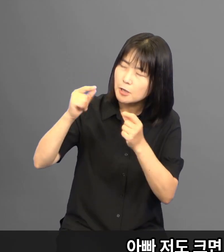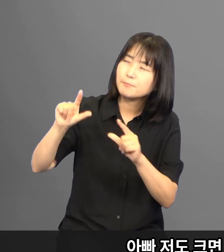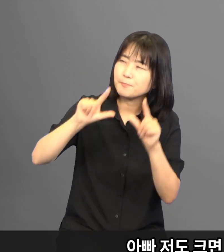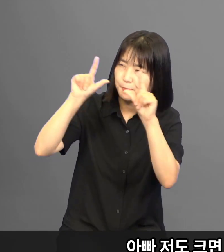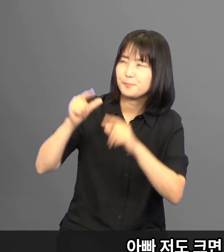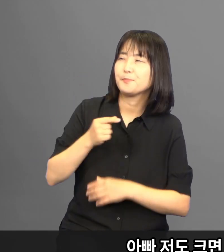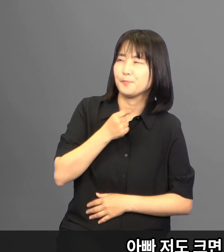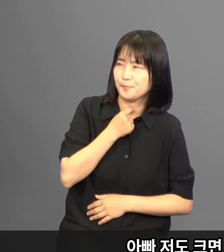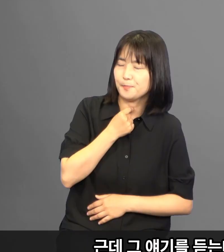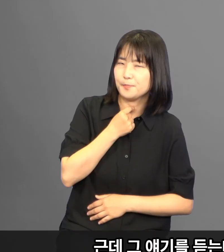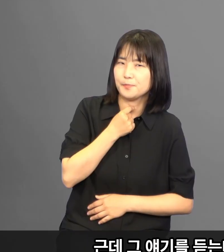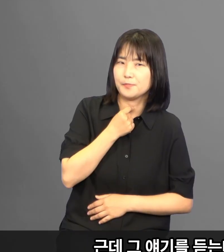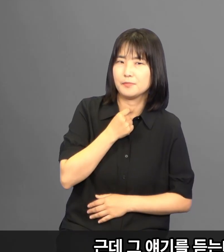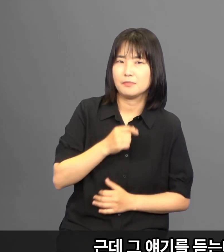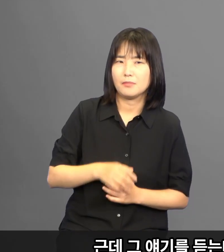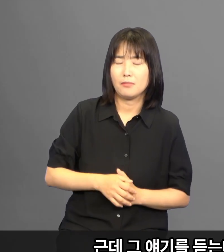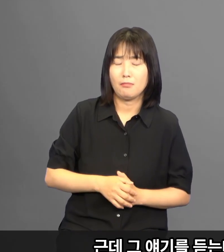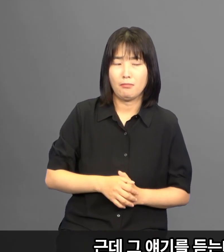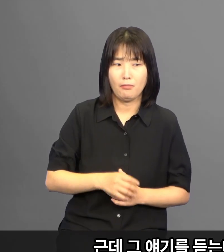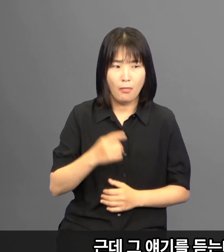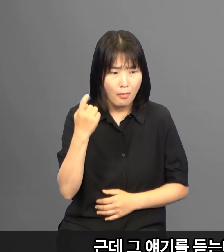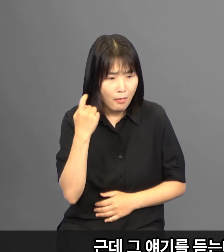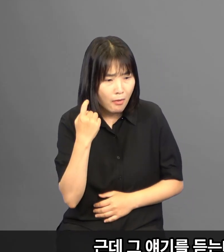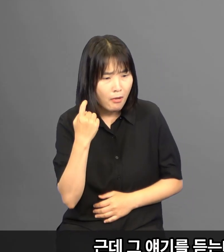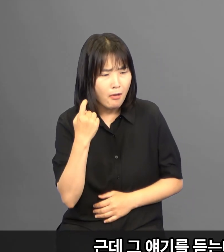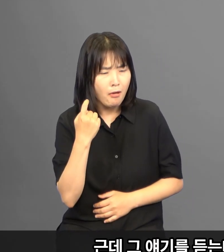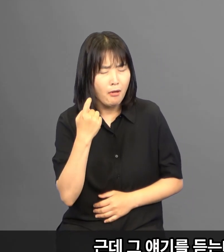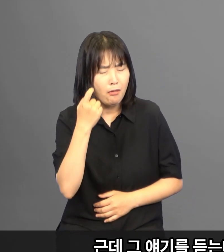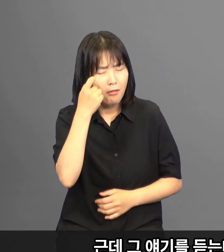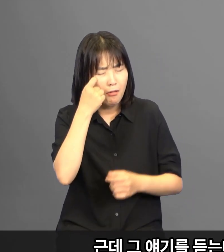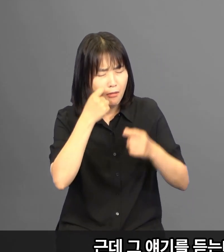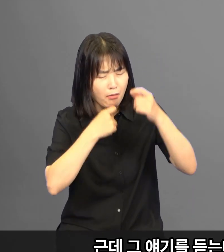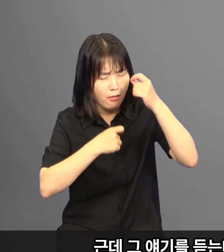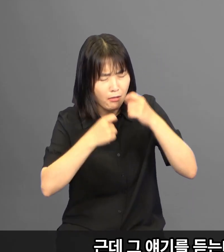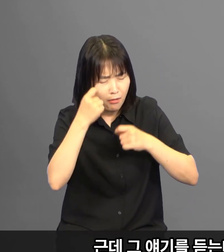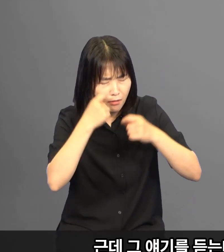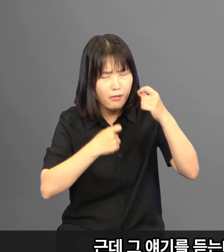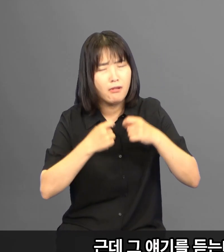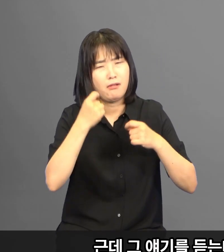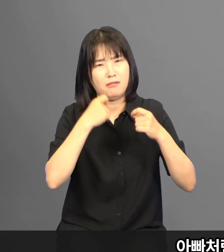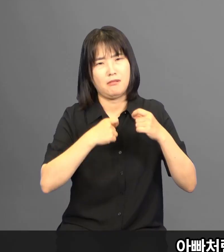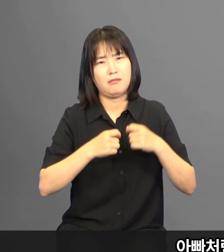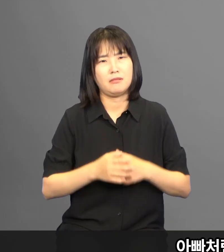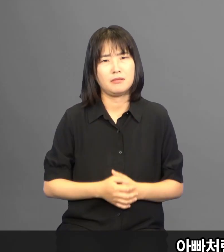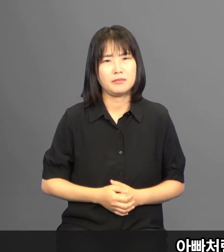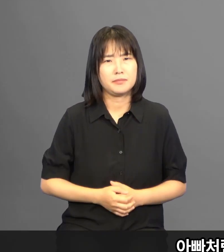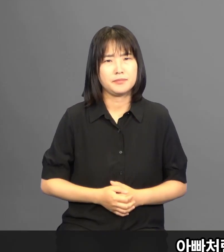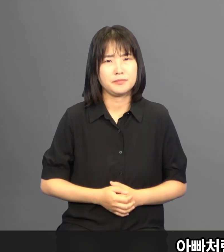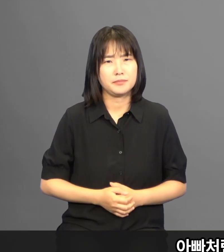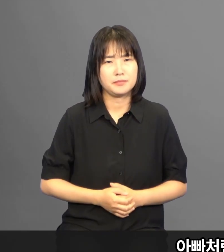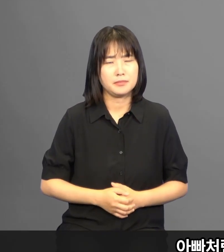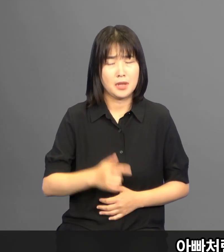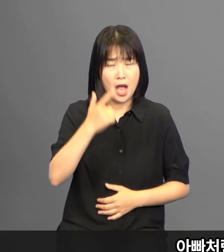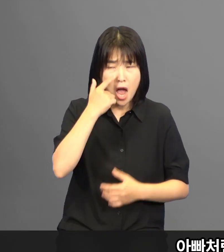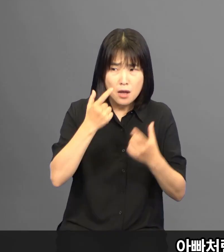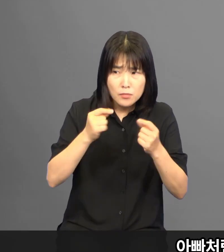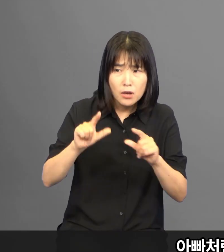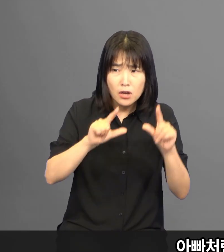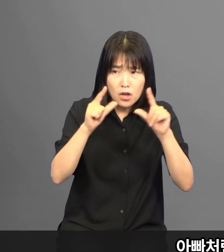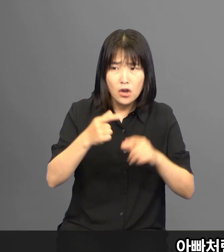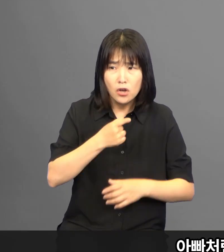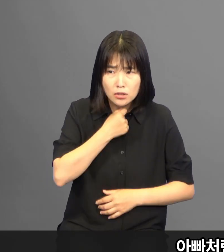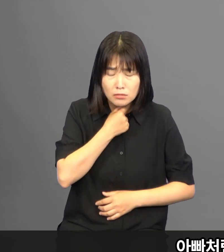싶어요. 근데 그 얘기를 듣는데 그냥 눈물이 확 나더래요. 아빠처럼 되고 싶어요.